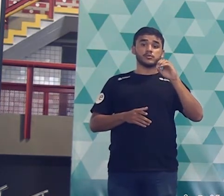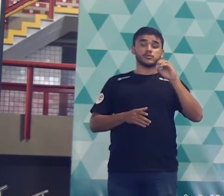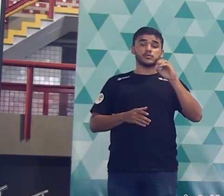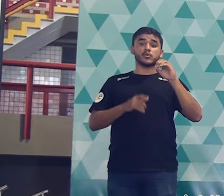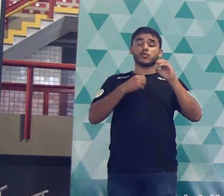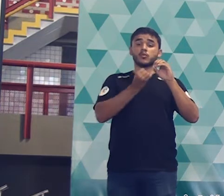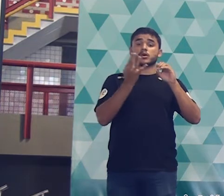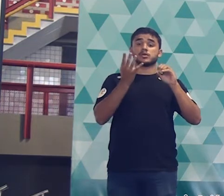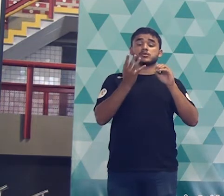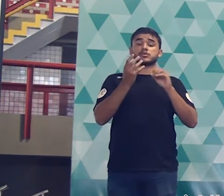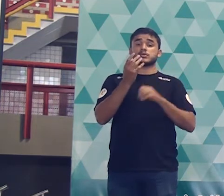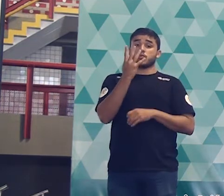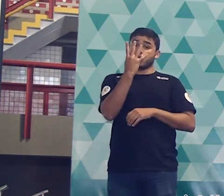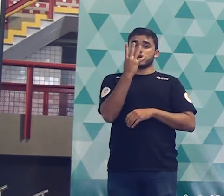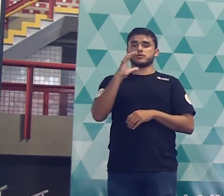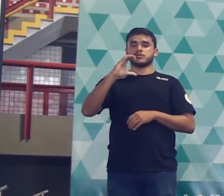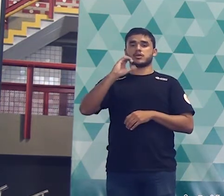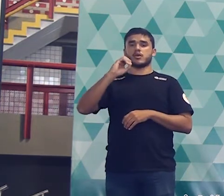pegar esse calor, que foi de